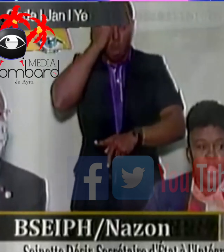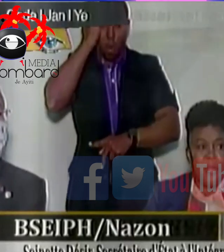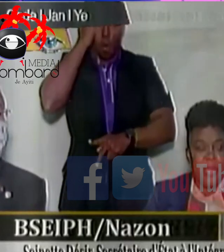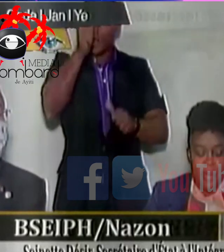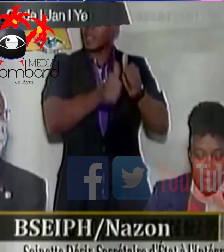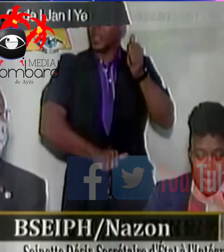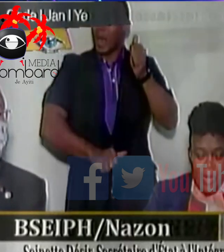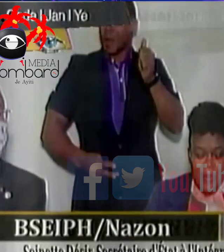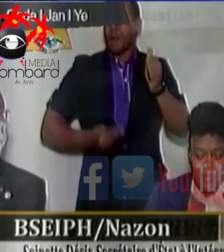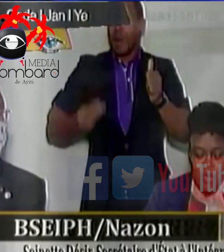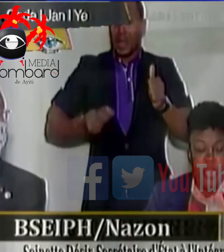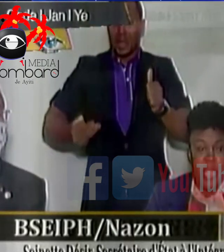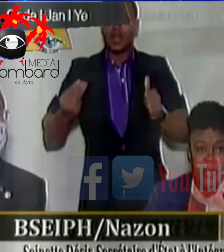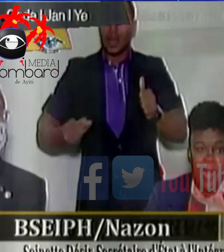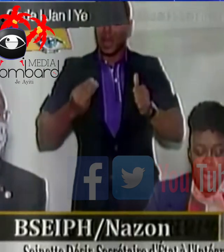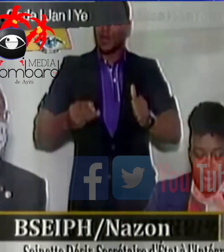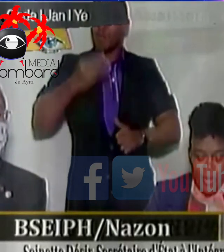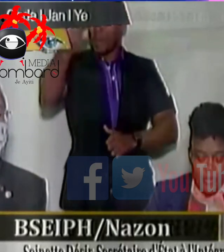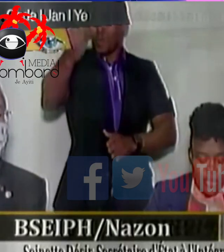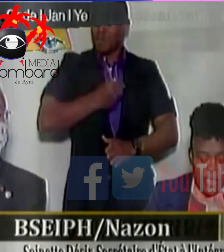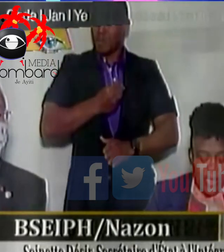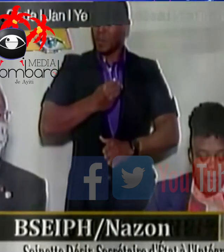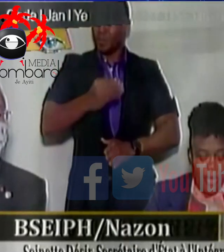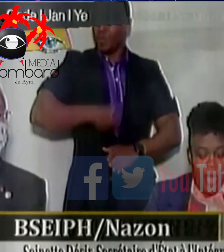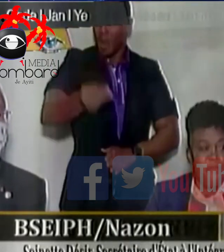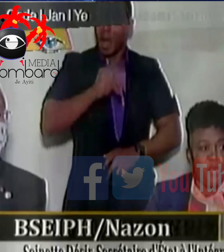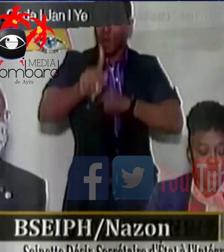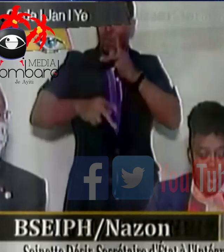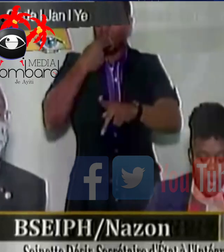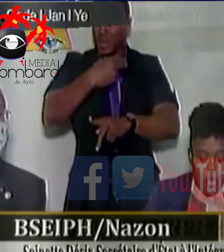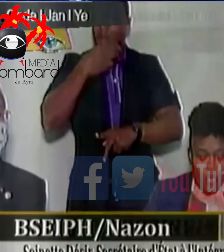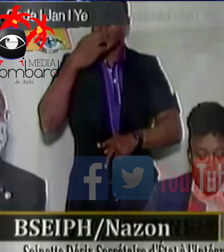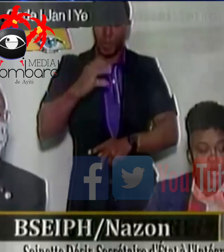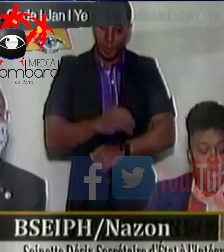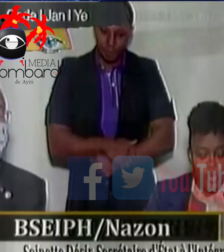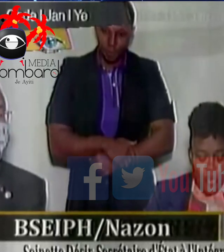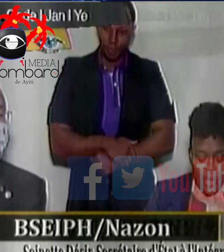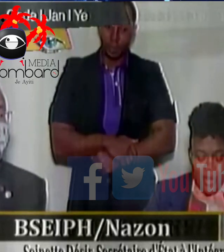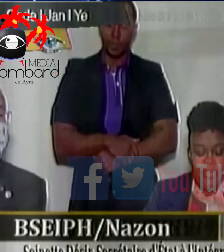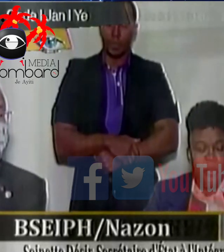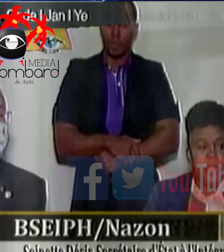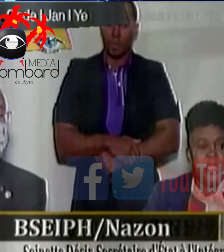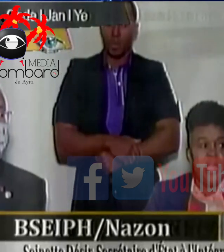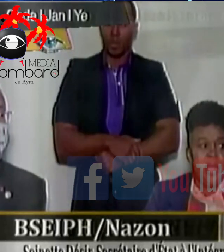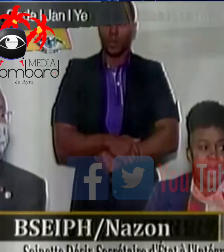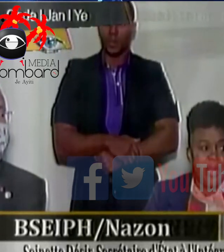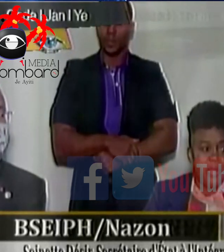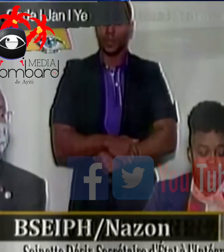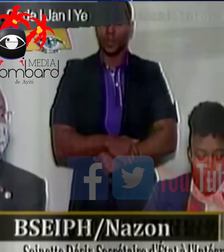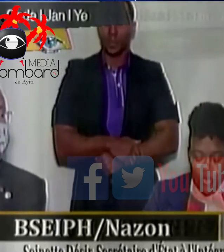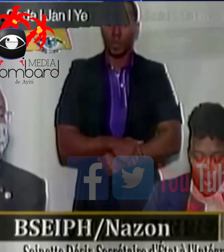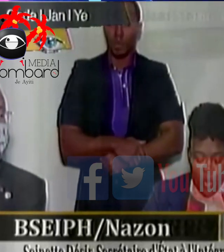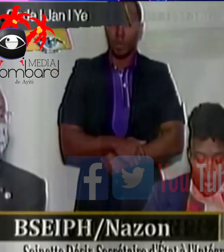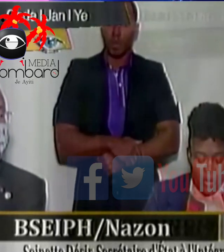que chaque matériel adapté donné à une personne handicapée en fonction de son besoin fait partie